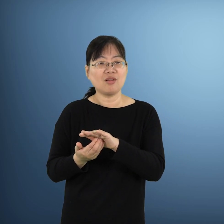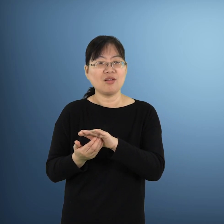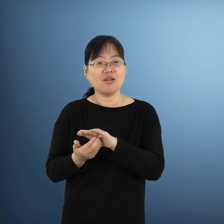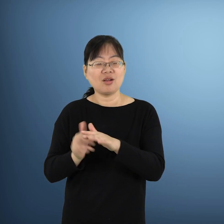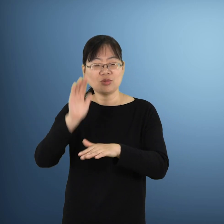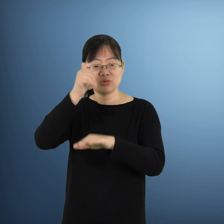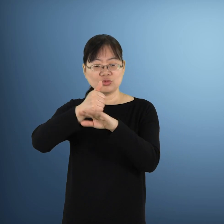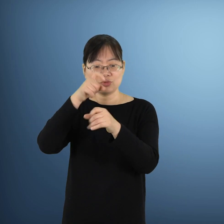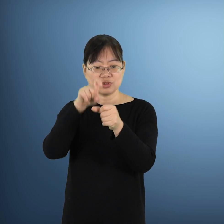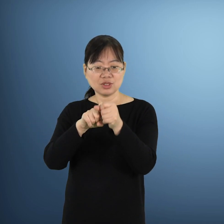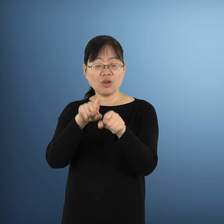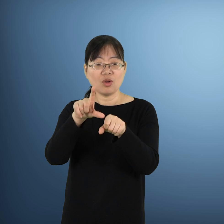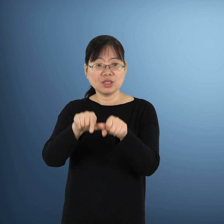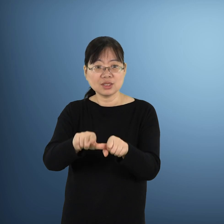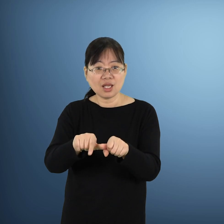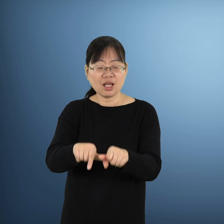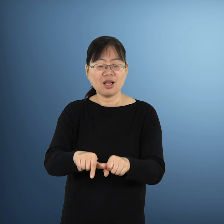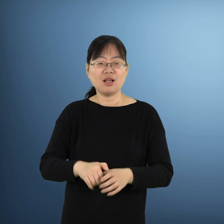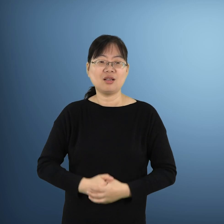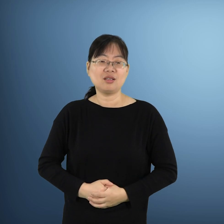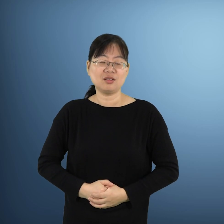그 궁극적인 시간은